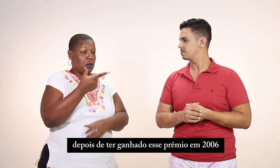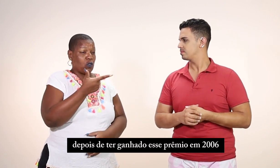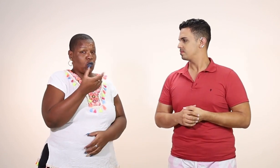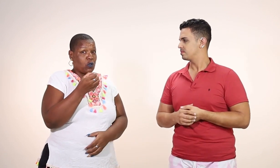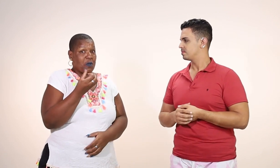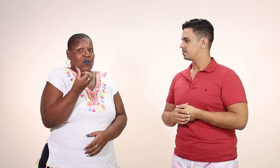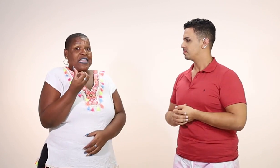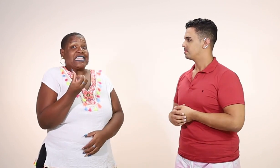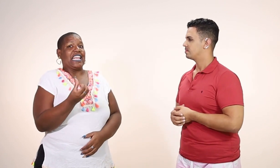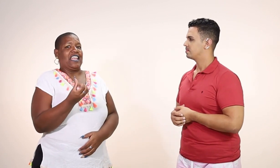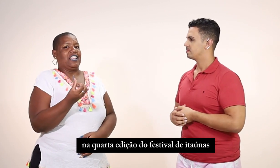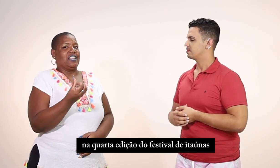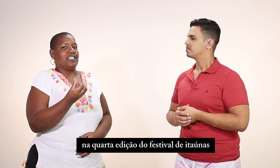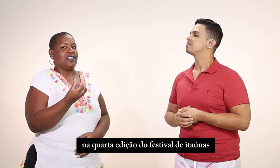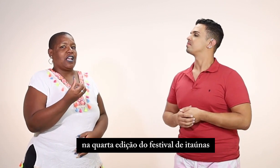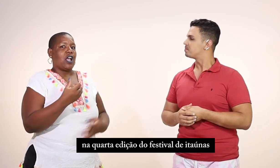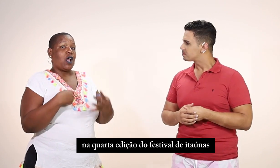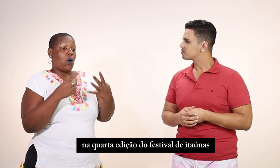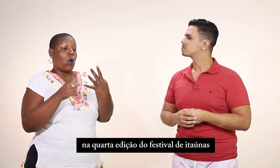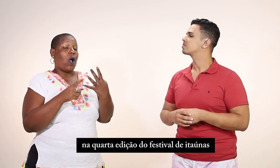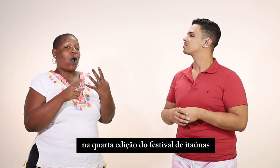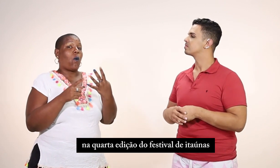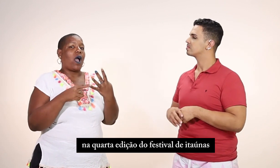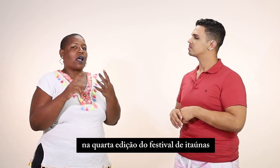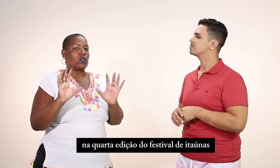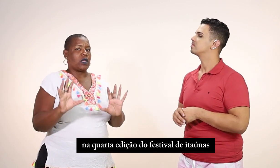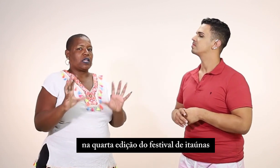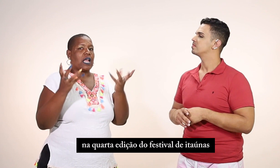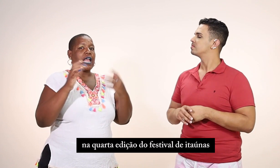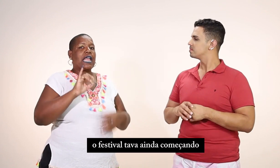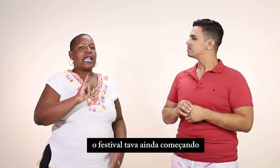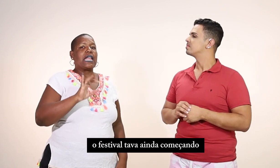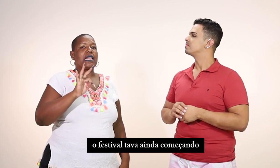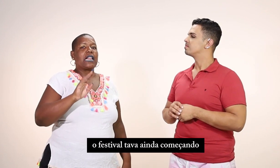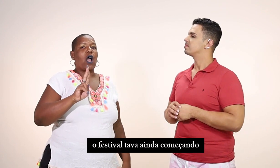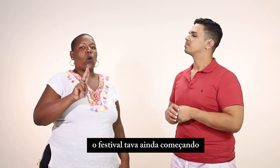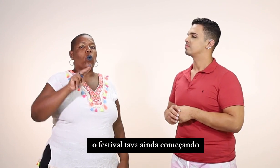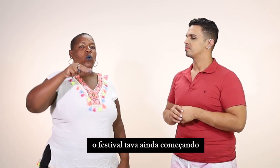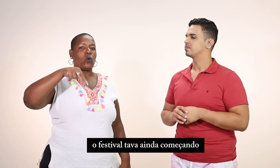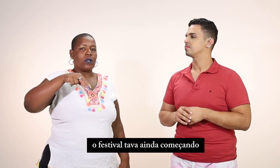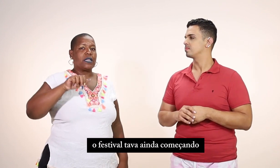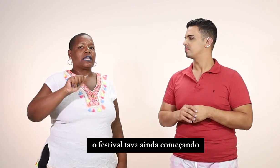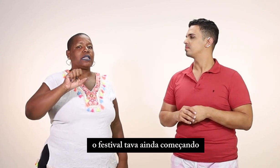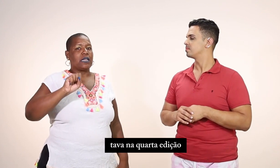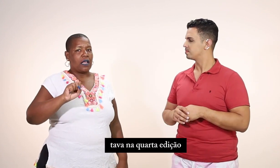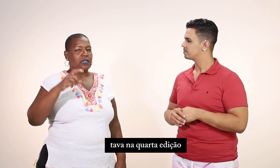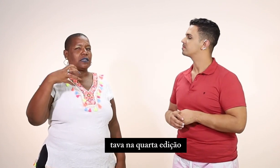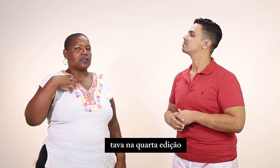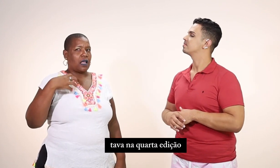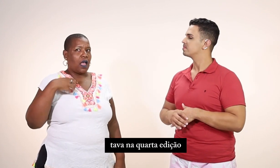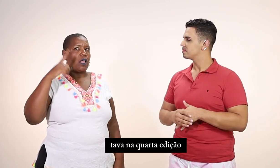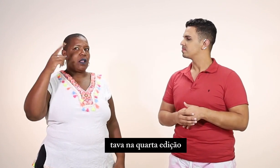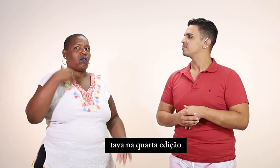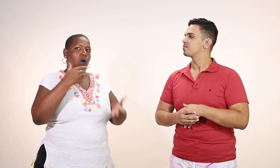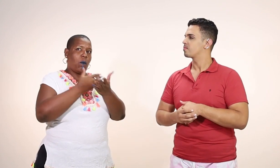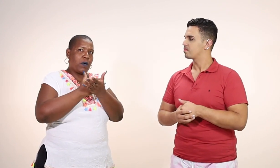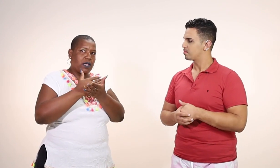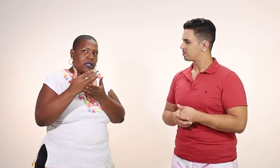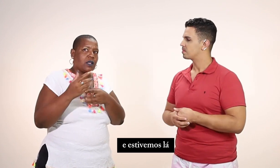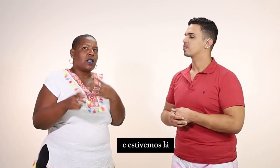2006, na quarta edição do Festival de Itaúnas. O festival estava ainda começando, estava na quarta edição